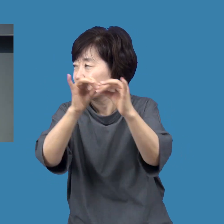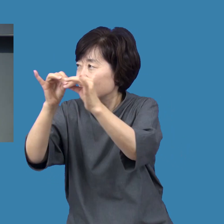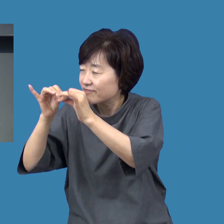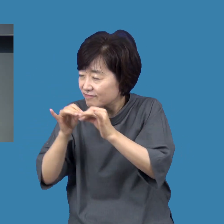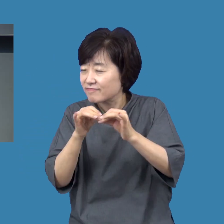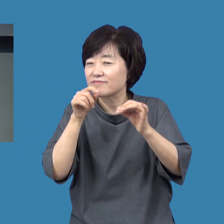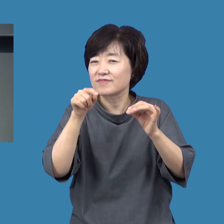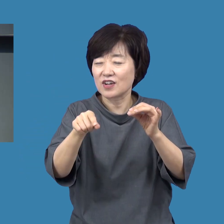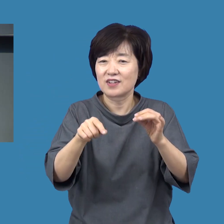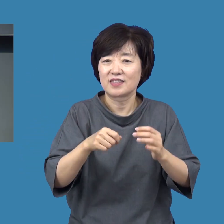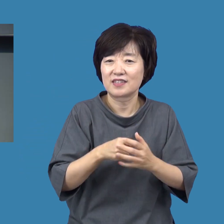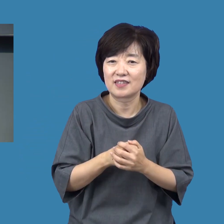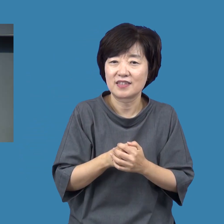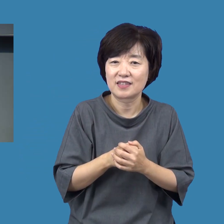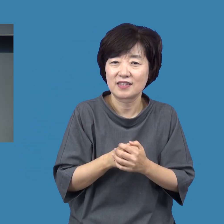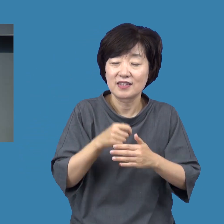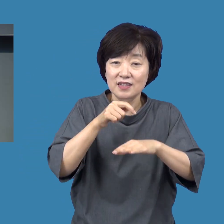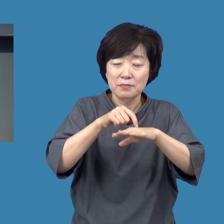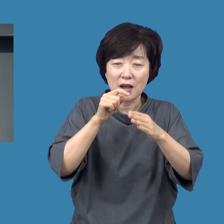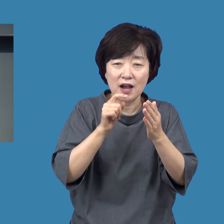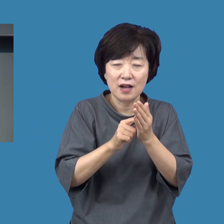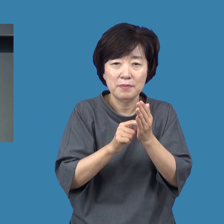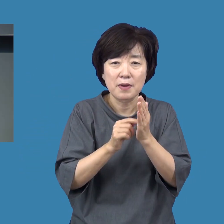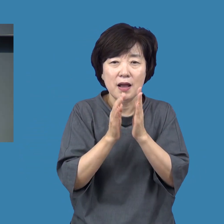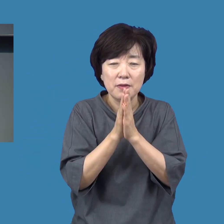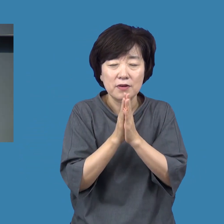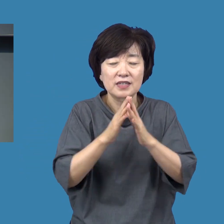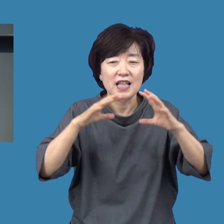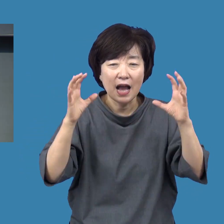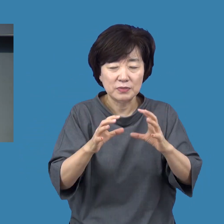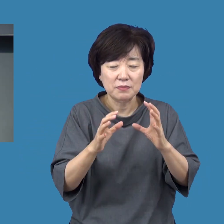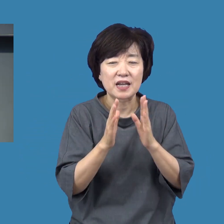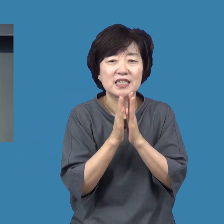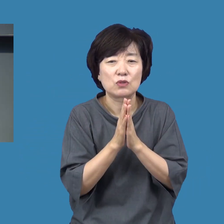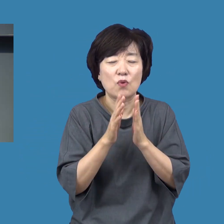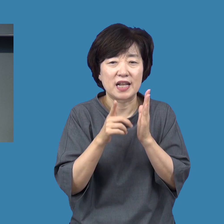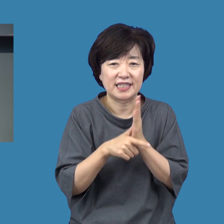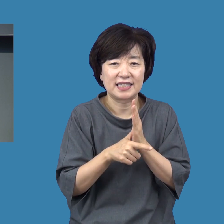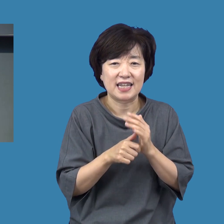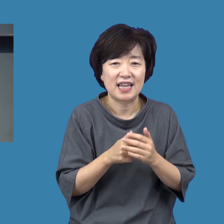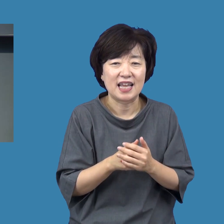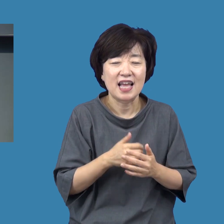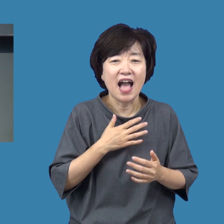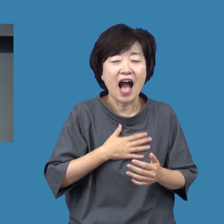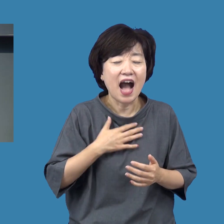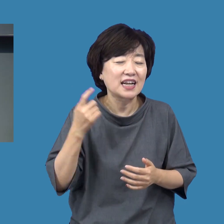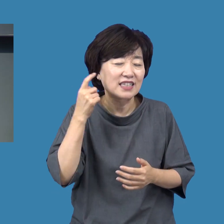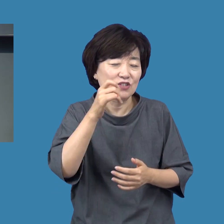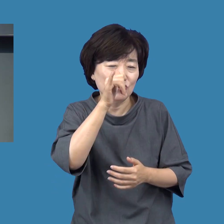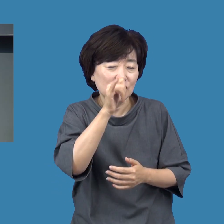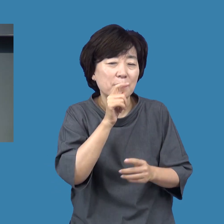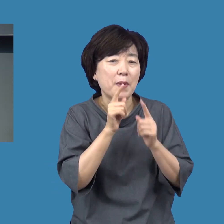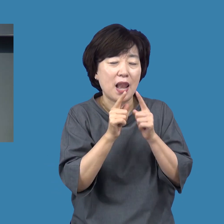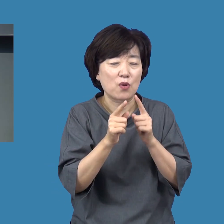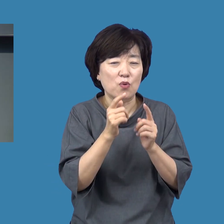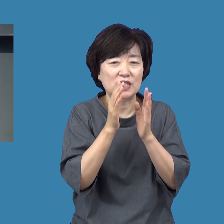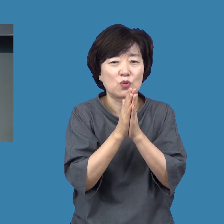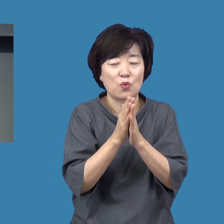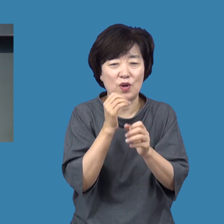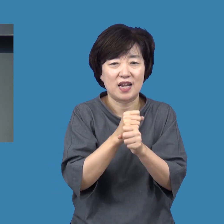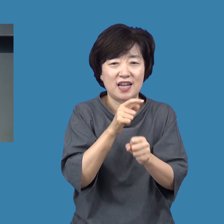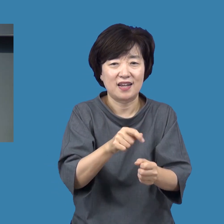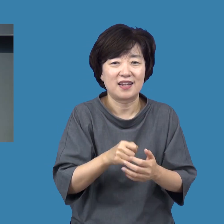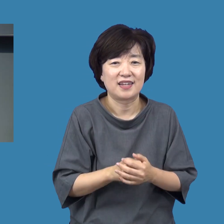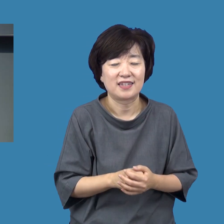교회에서 합심해서 공동체적으로 기도할 때는 알아들을 수 있는 말로 기도하라는 거예요. 거기서 방언으로 기도하면